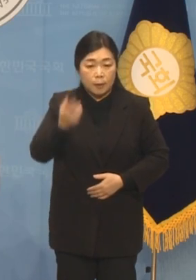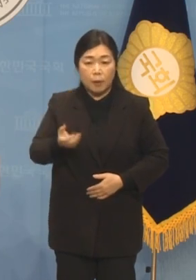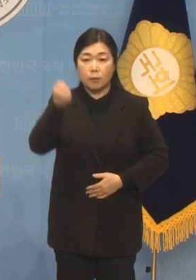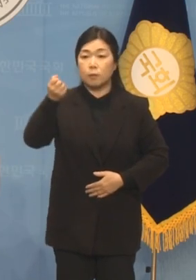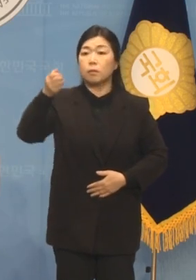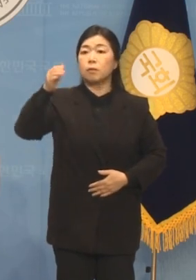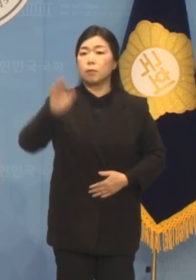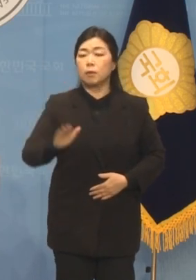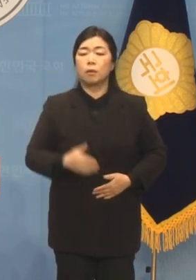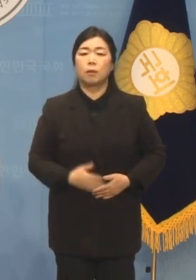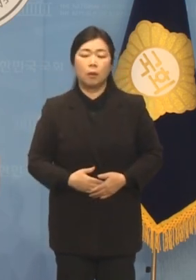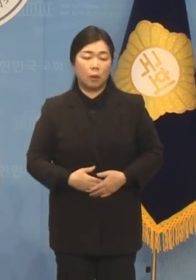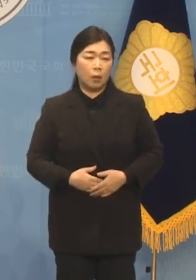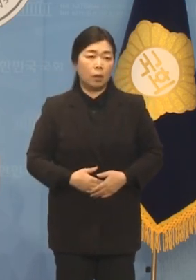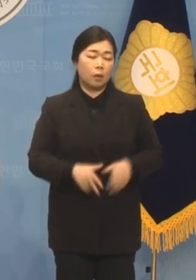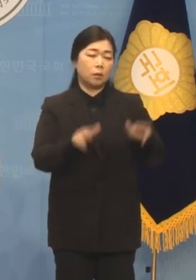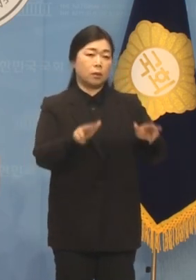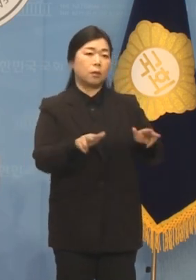그러나 아니었습니다.